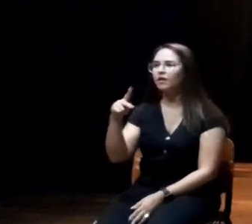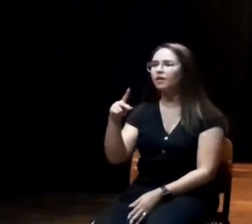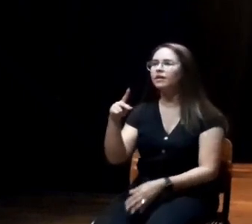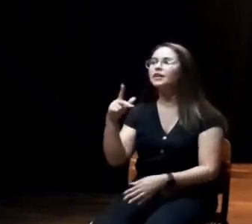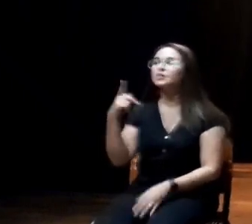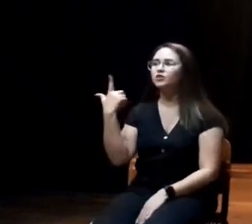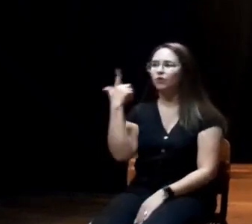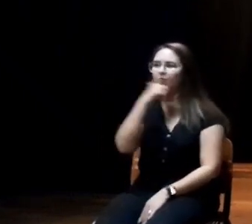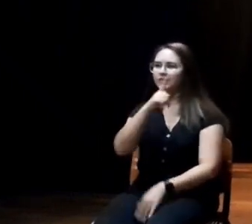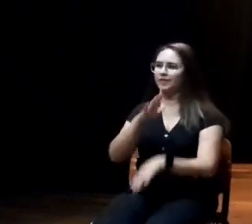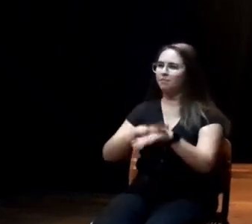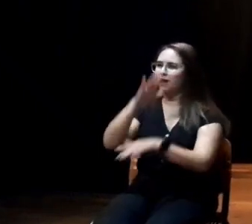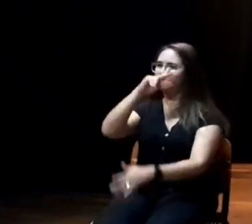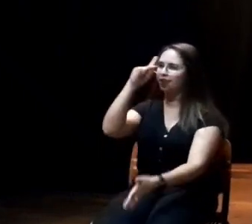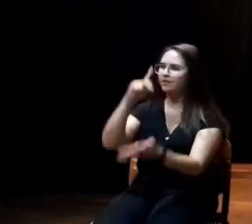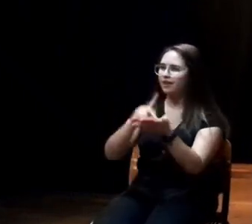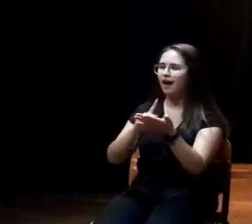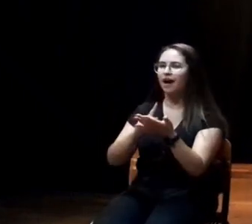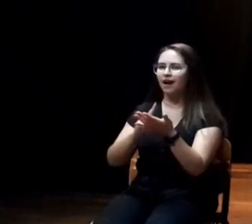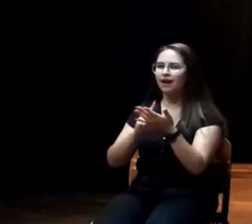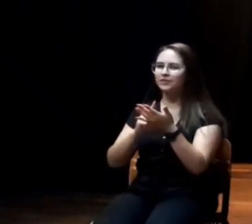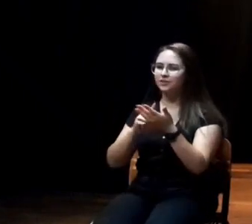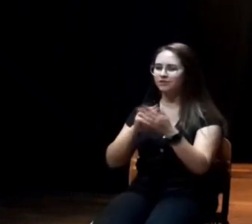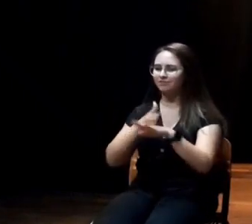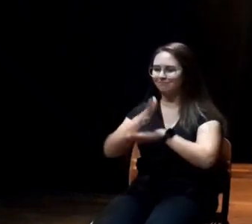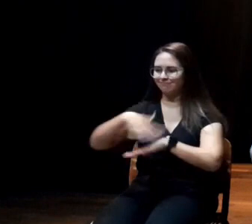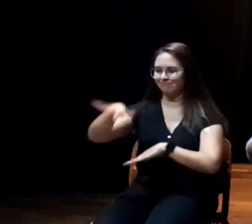enveredar mais, pelas artes cênicas. Sim.